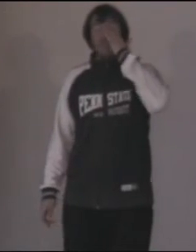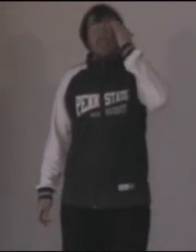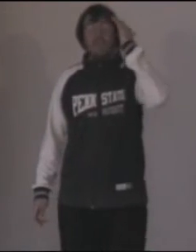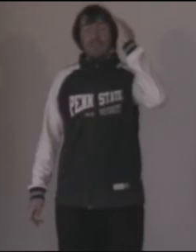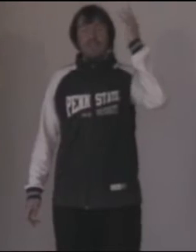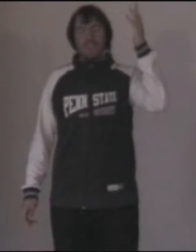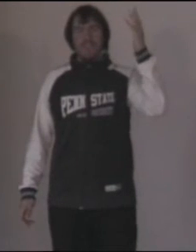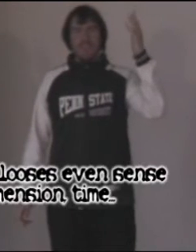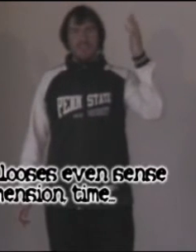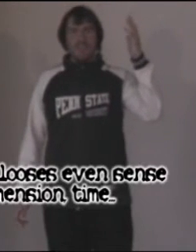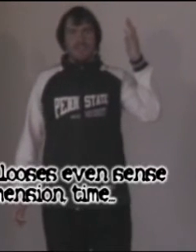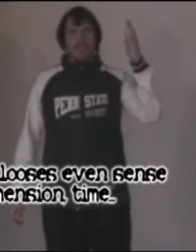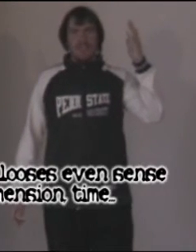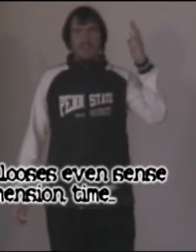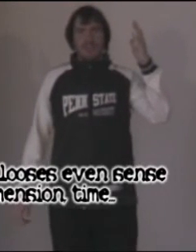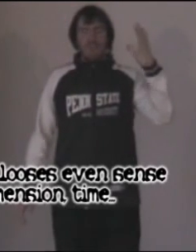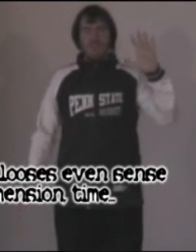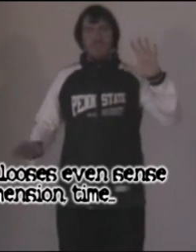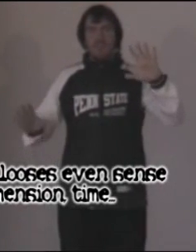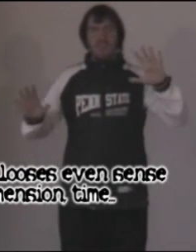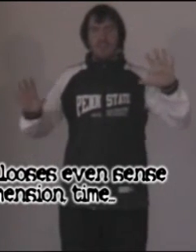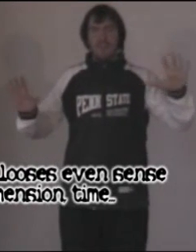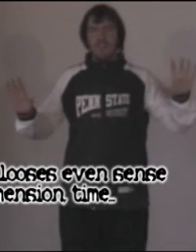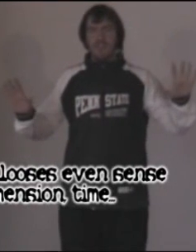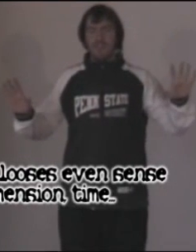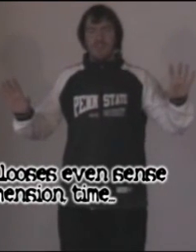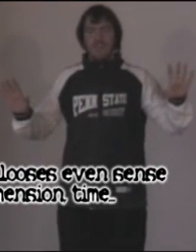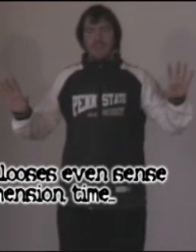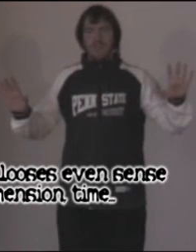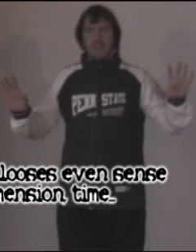delle dimensioni. Appunto, si è perso persino